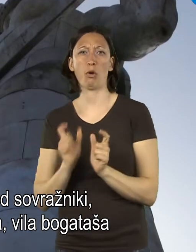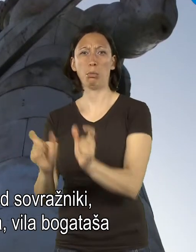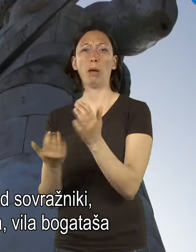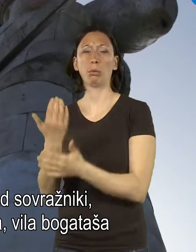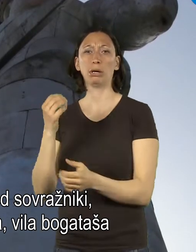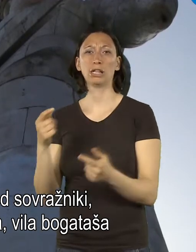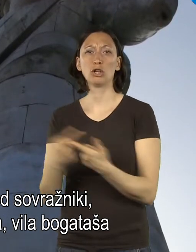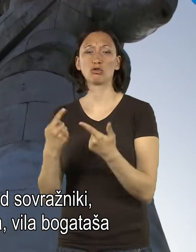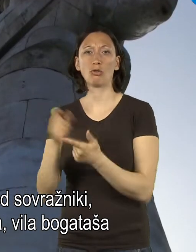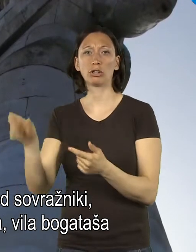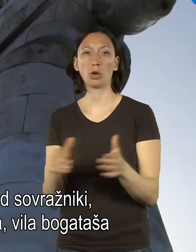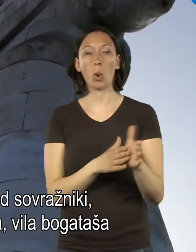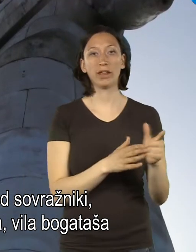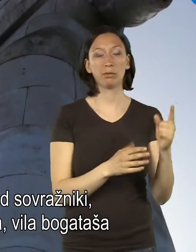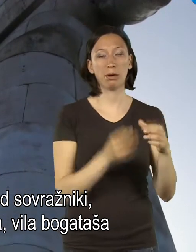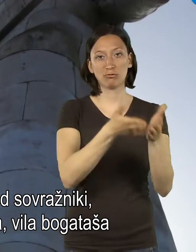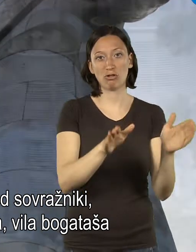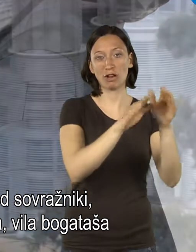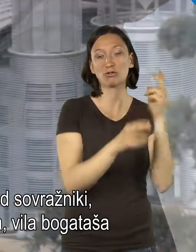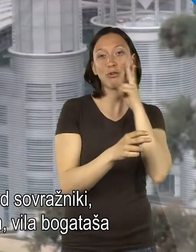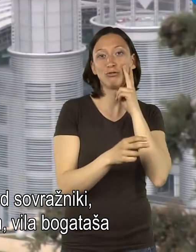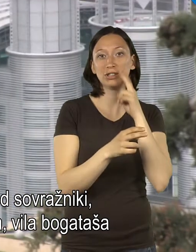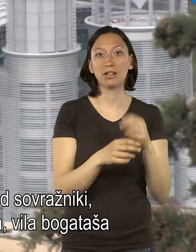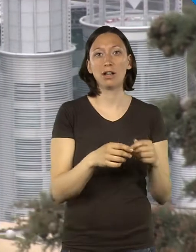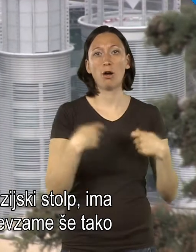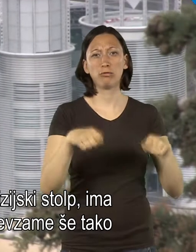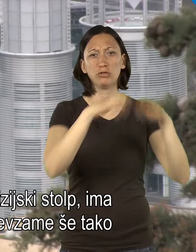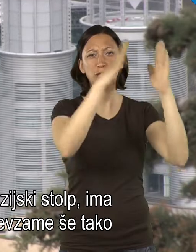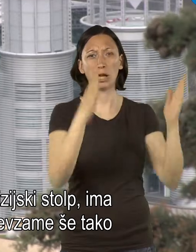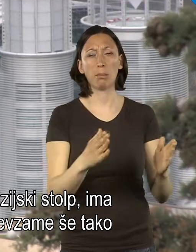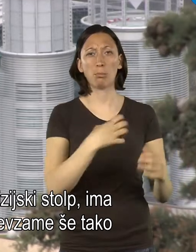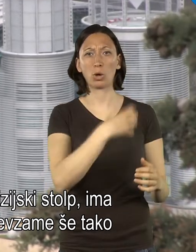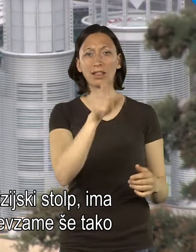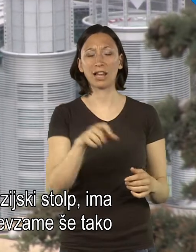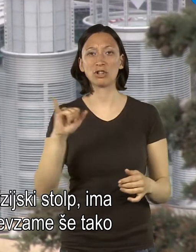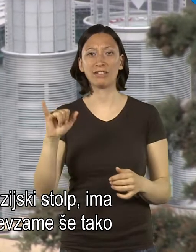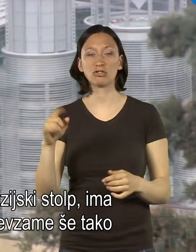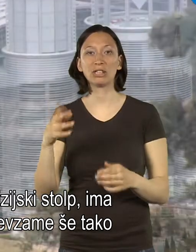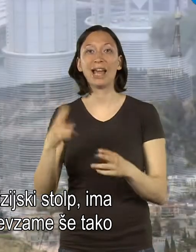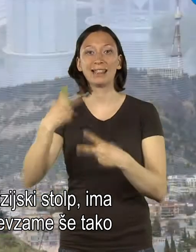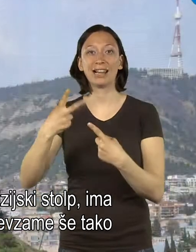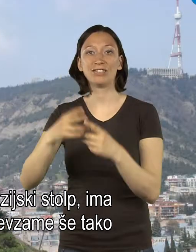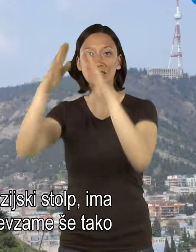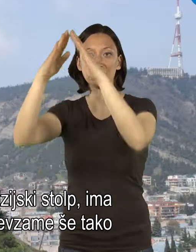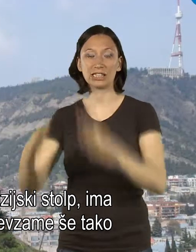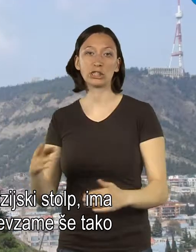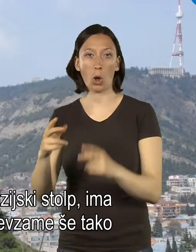sovražniki, v levi pa čašo vina, vila bogataša Ivanišvilija in televizijski stolp ima poseben čar,